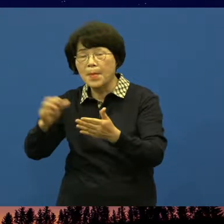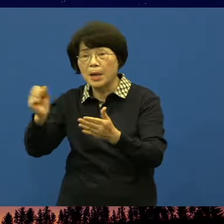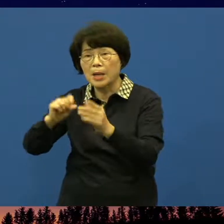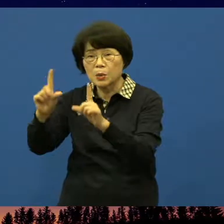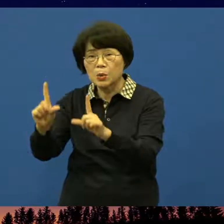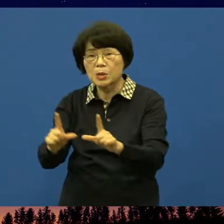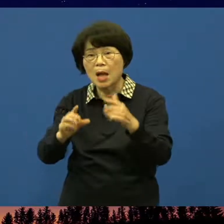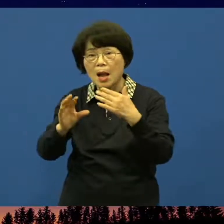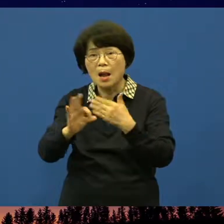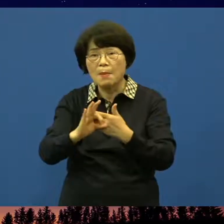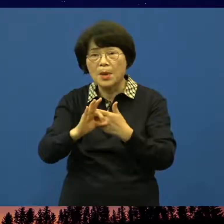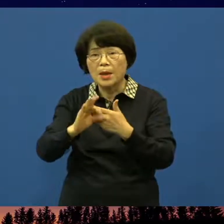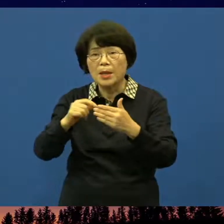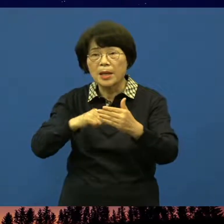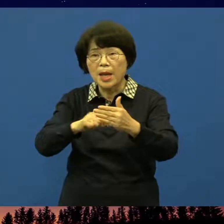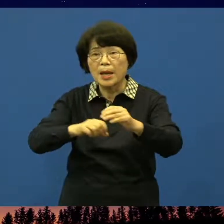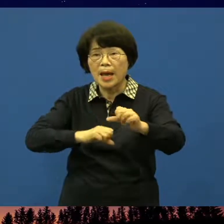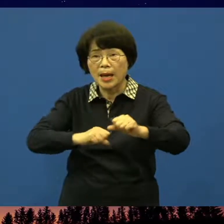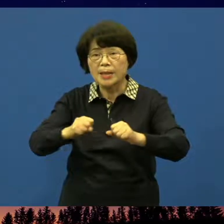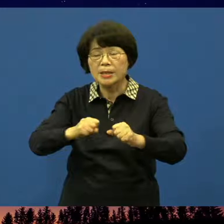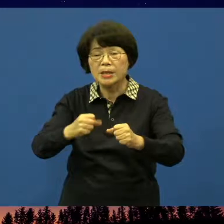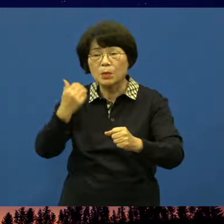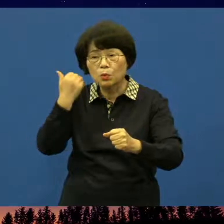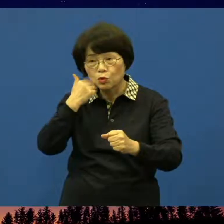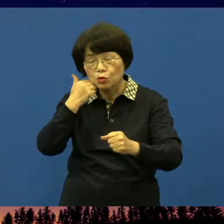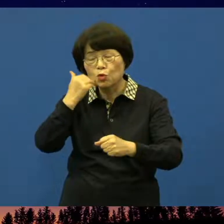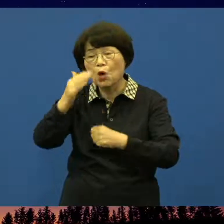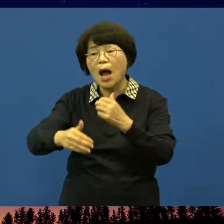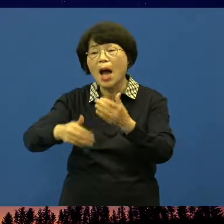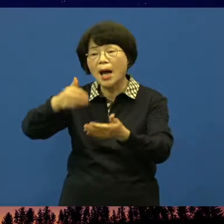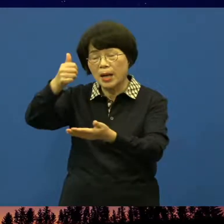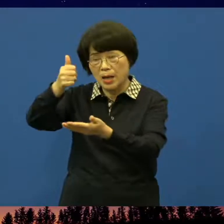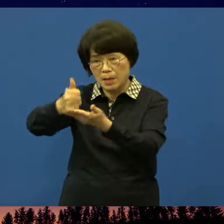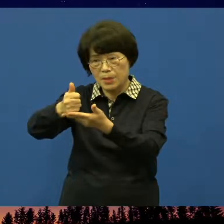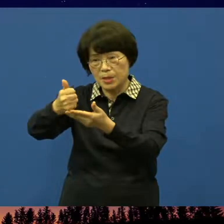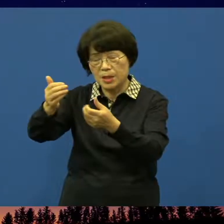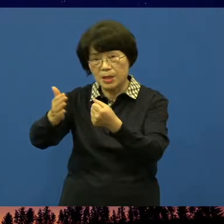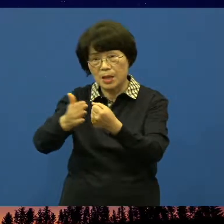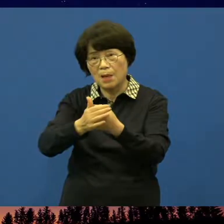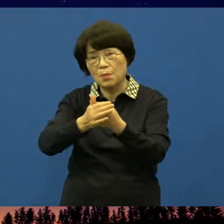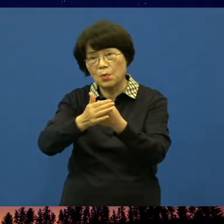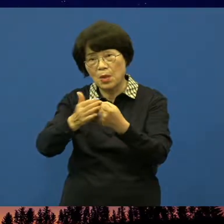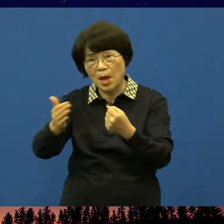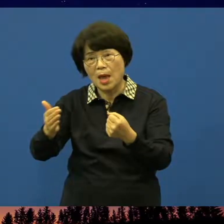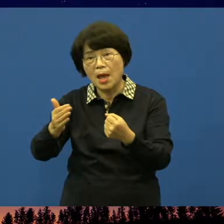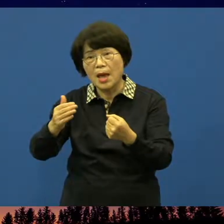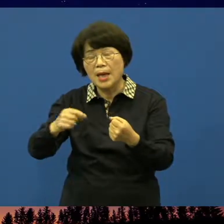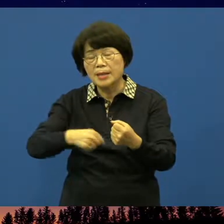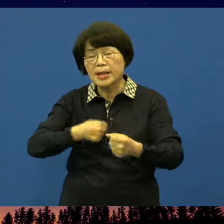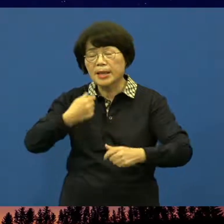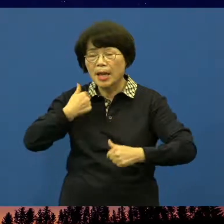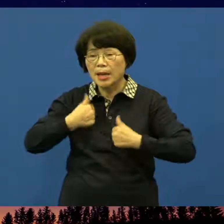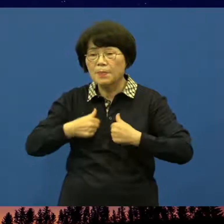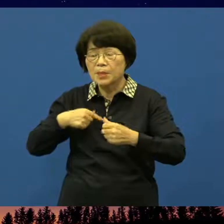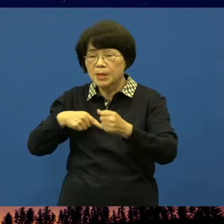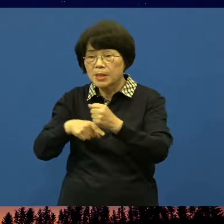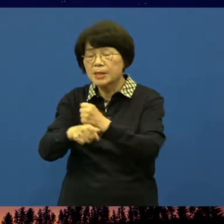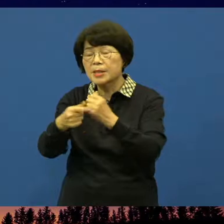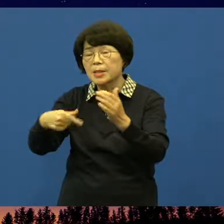일은 하나님이시니, 너희 안에서 행하시는 일은 하나님이시니 자기의 기쁘신 뜻을